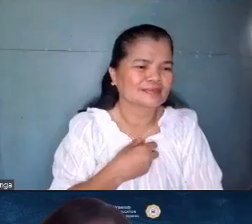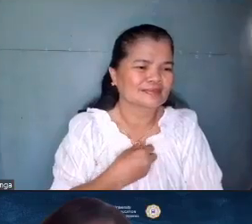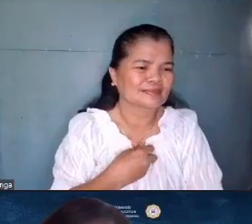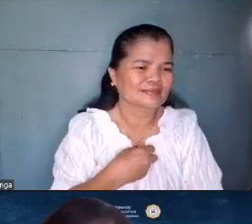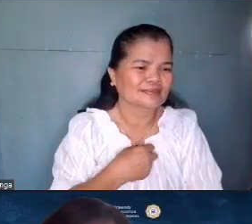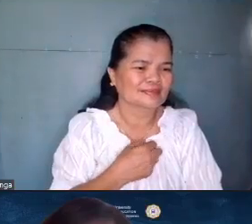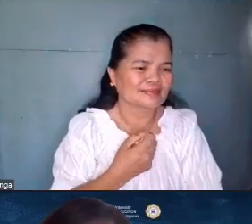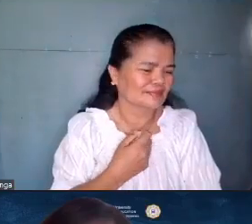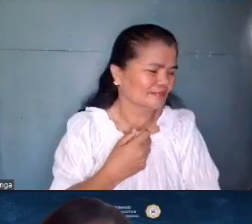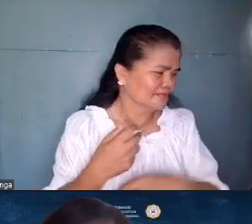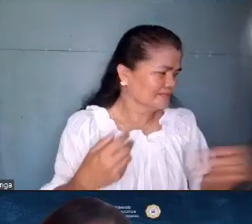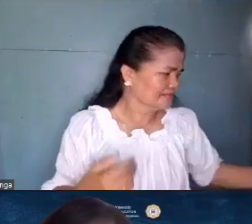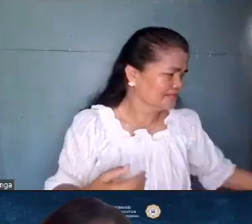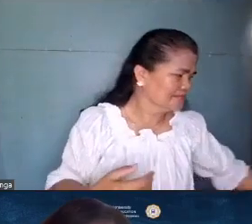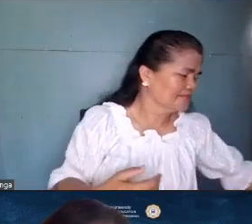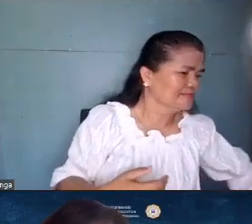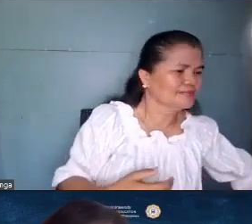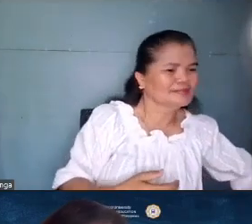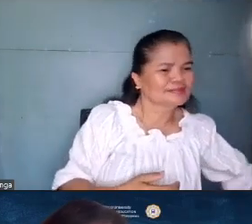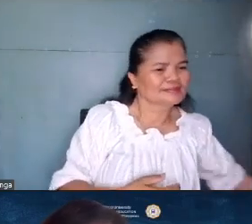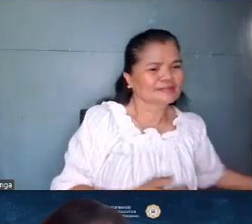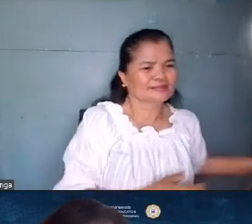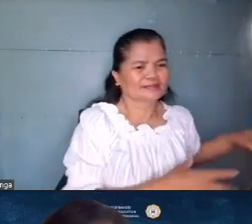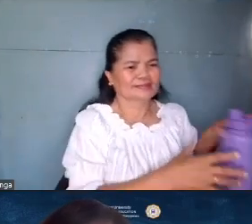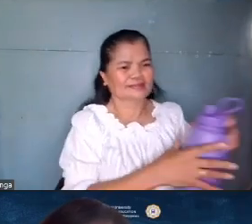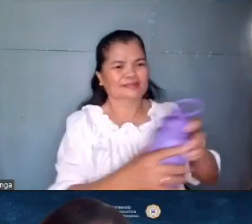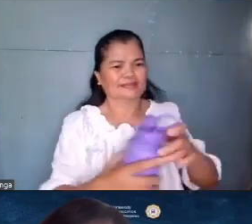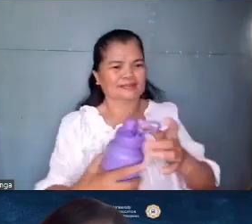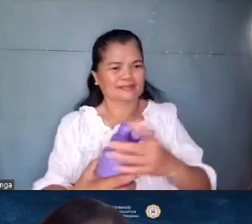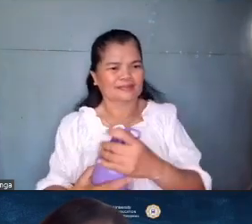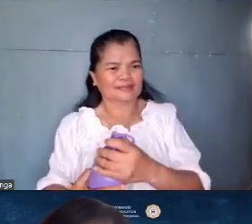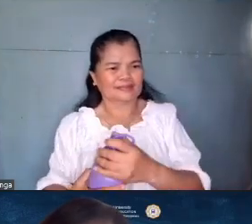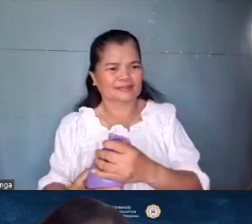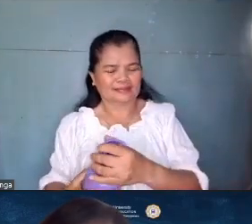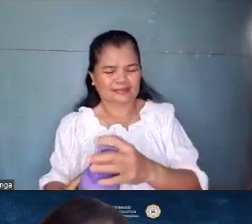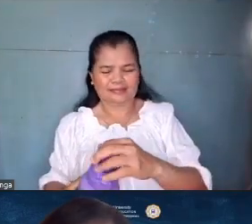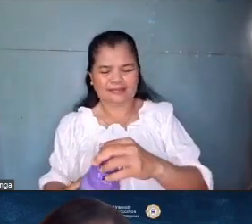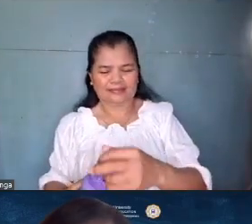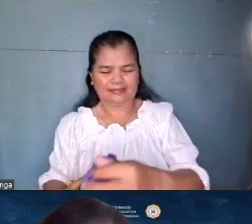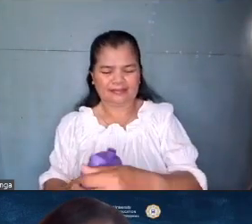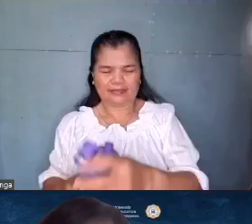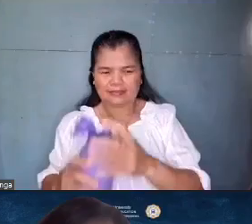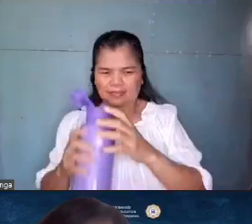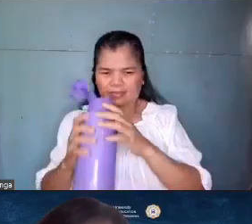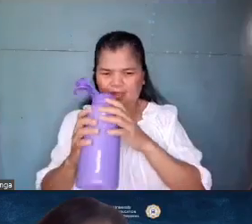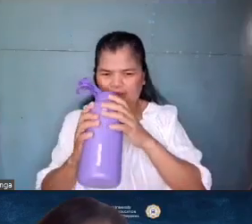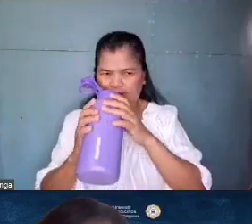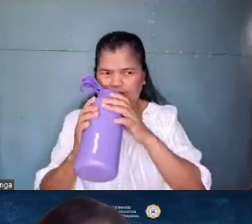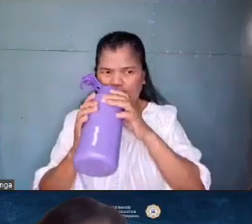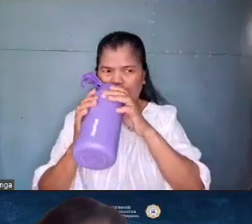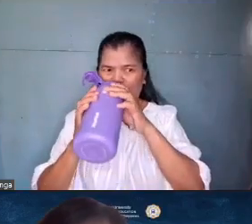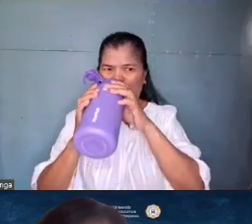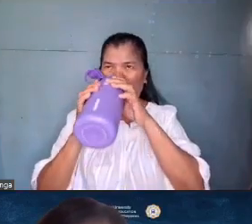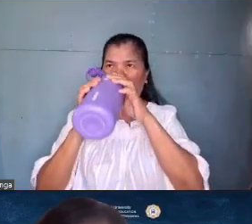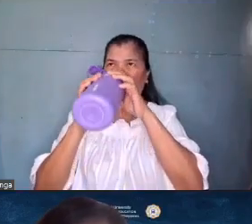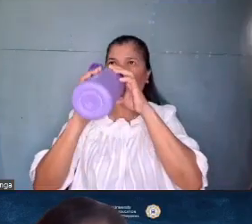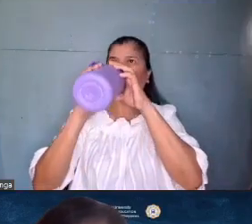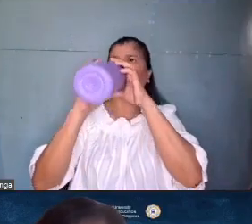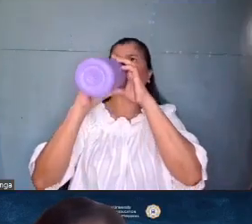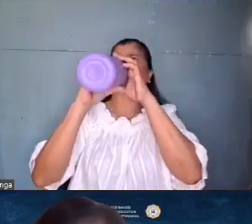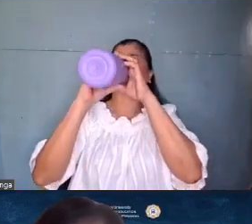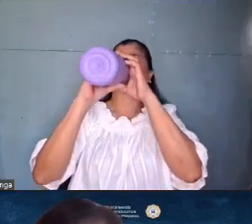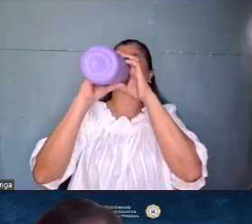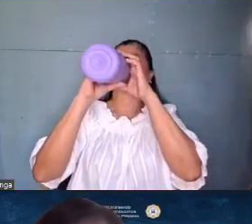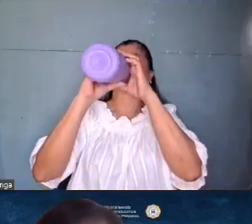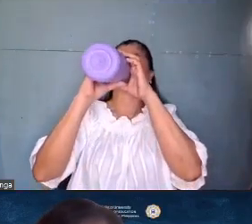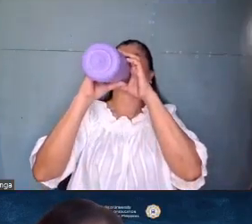ng training na ito ay mas mauunawaan at mabibigyan natin ng halaga ang ating mag-aaral sa hinaharap at maipaparamdam natin sa